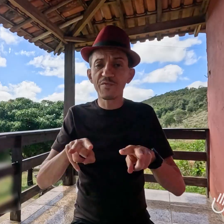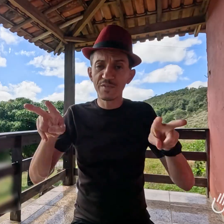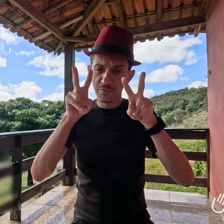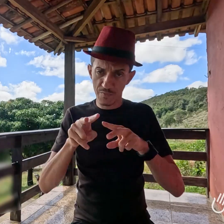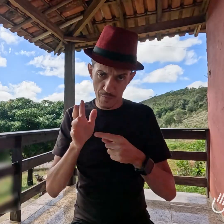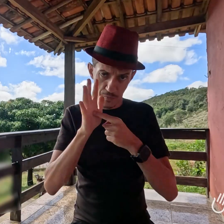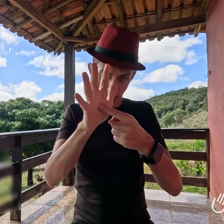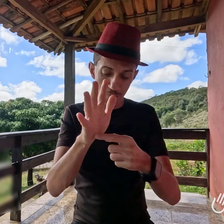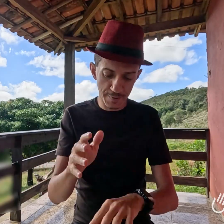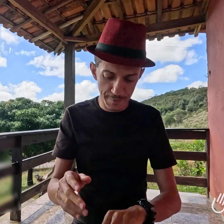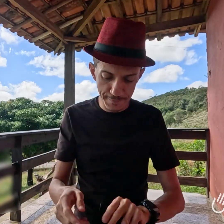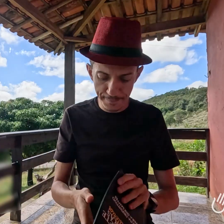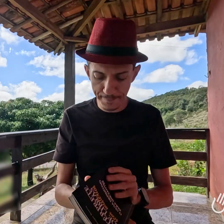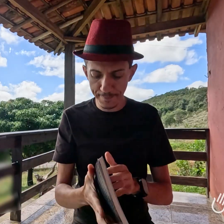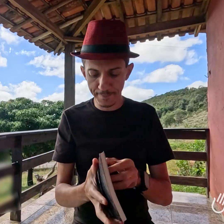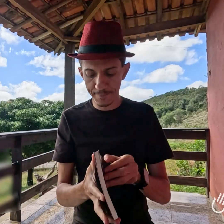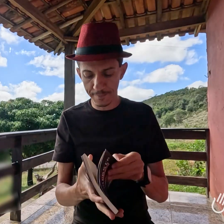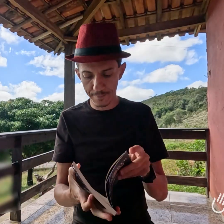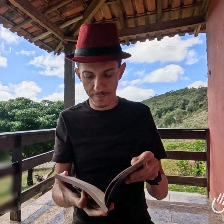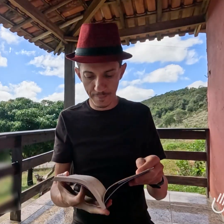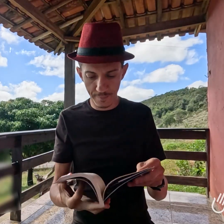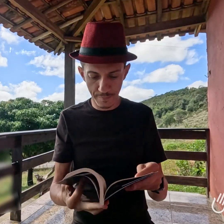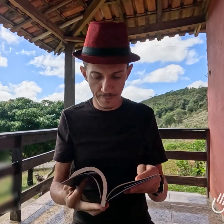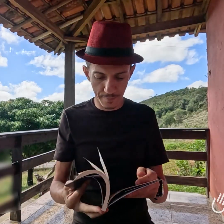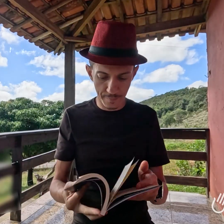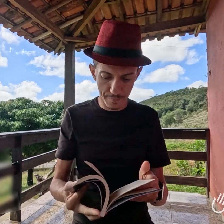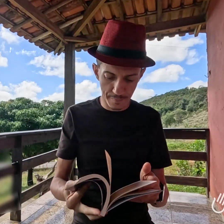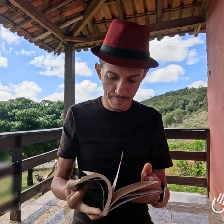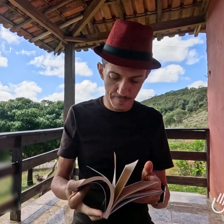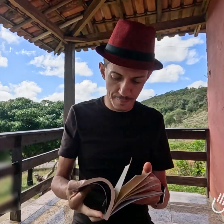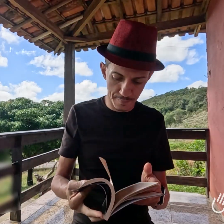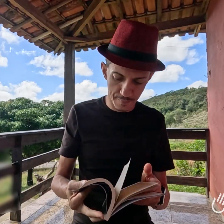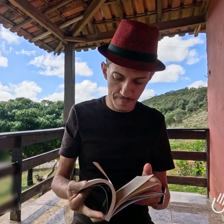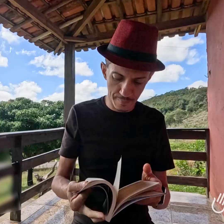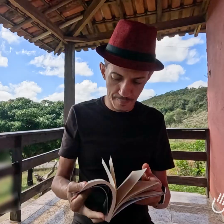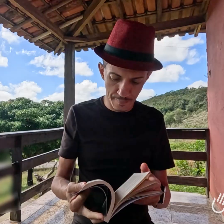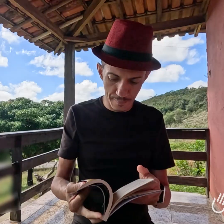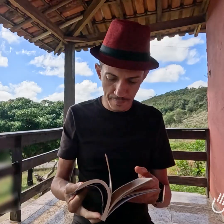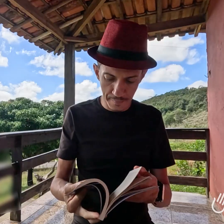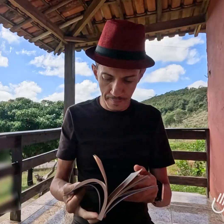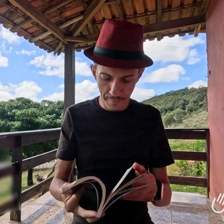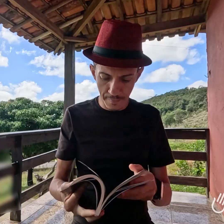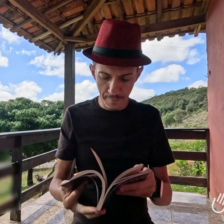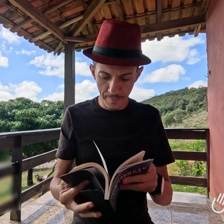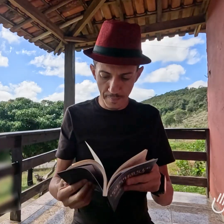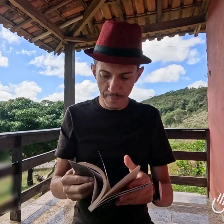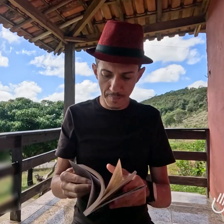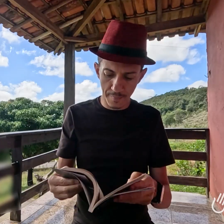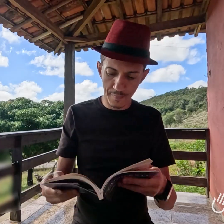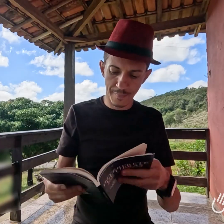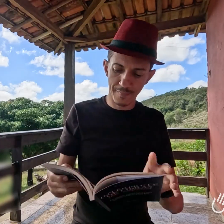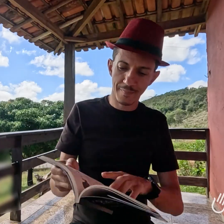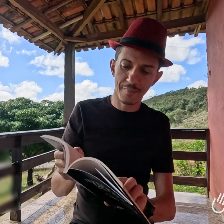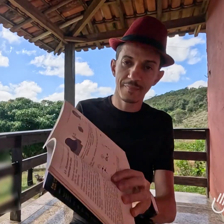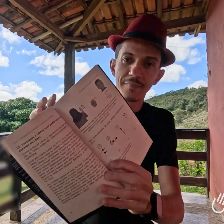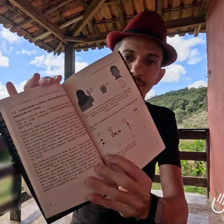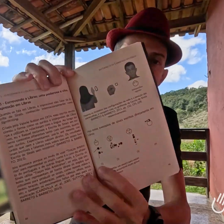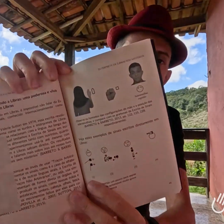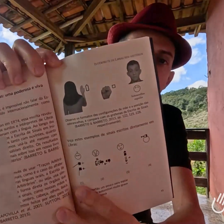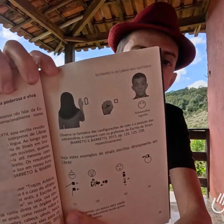mais clareza para os seus alunos, para os seus orientandos, e o livro faz isso também de forma visual. Vou mostrar alguns trechos aqui para vocês, tá